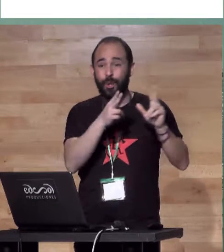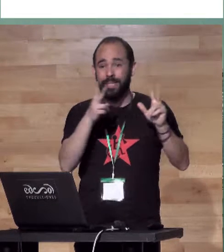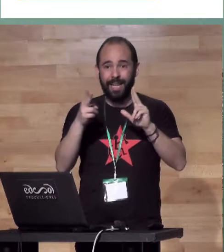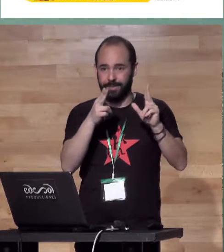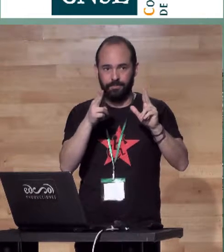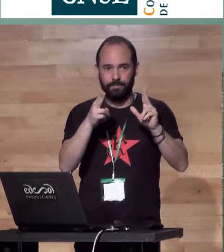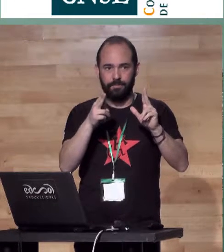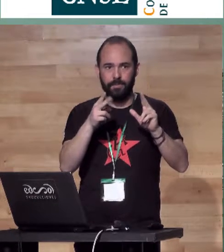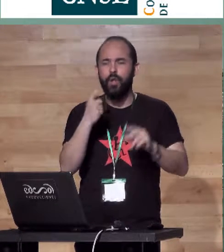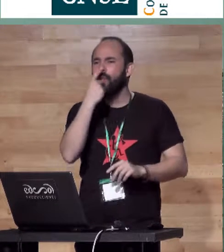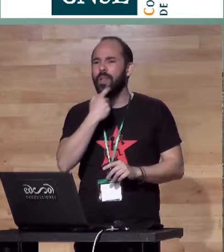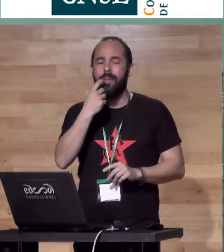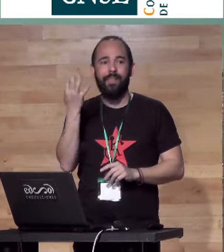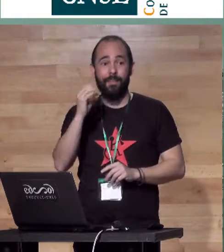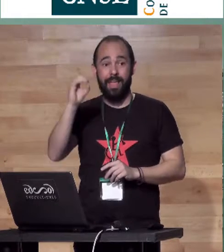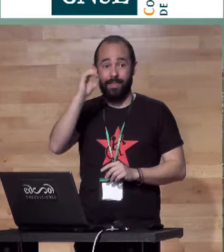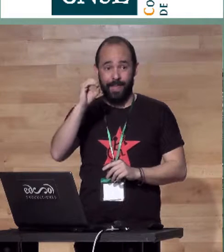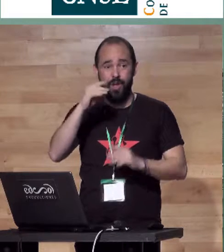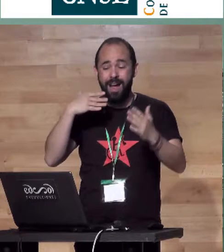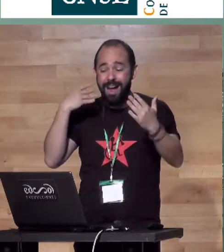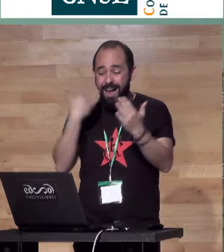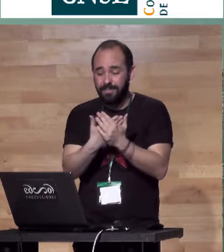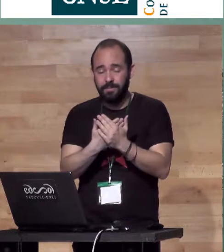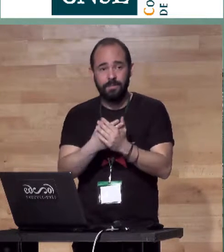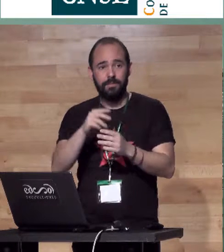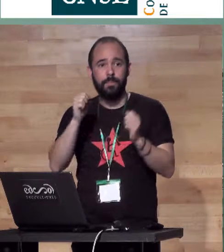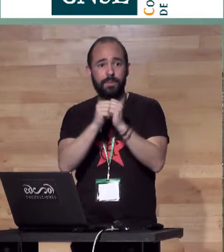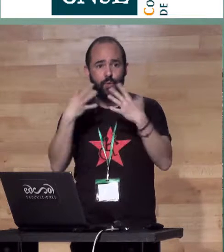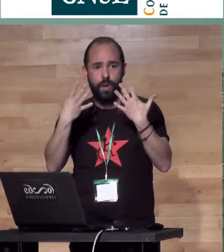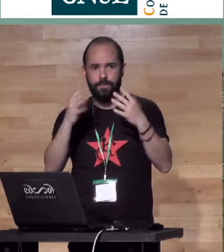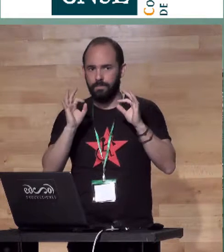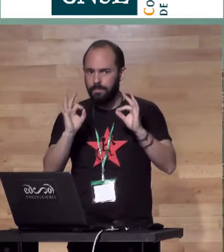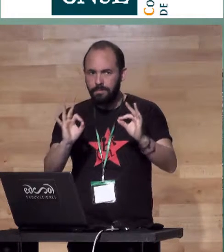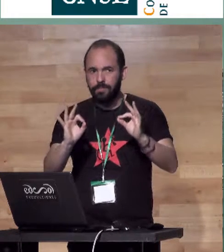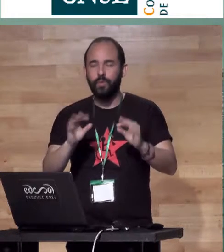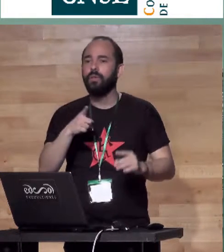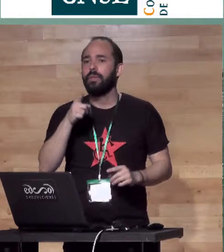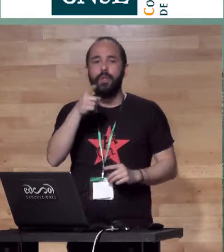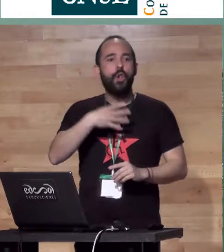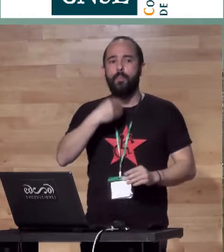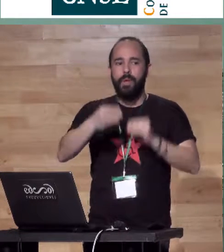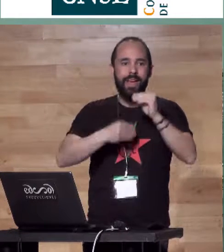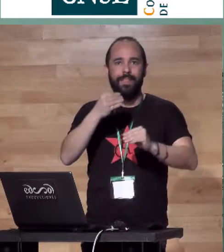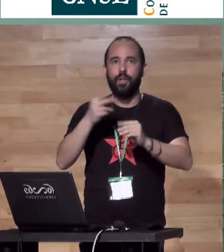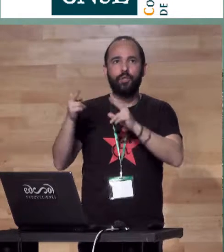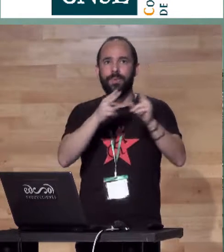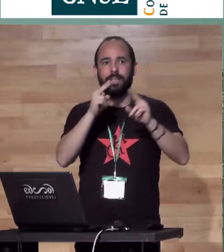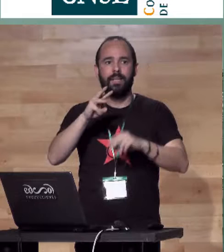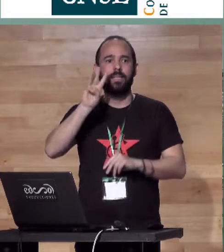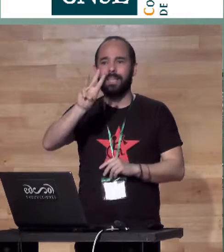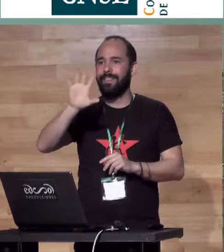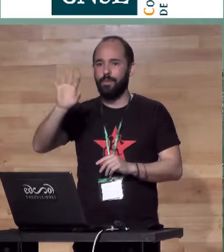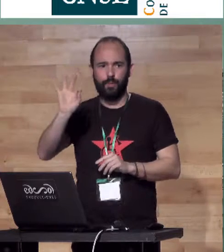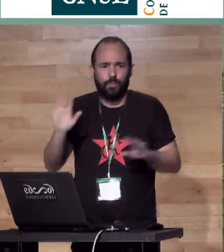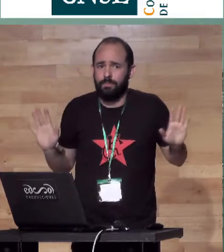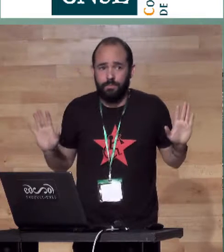Las normas dicen que los cortometrajes, la duración tiene que ser de 0 a 29 minutos. No se